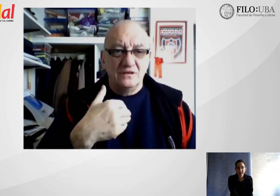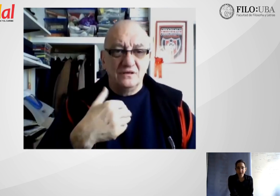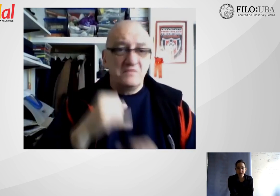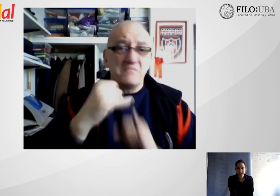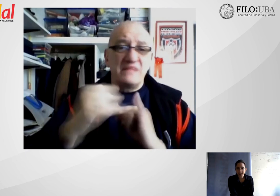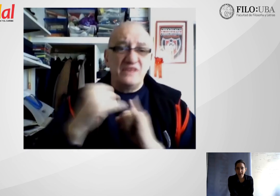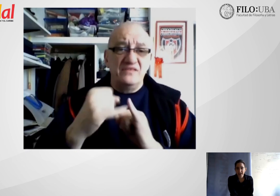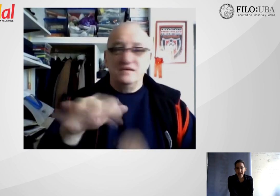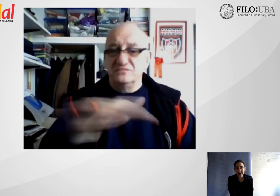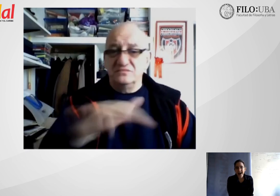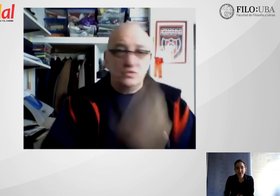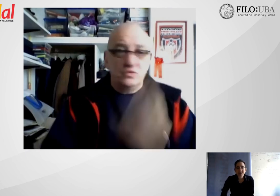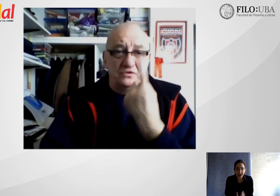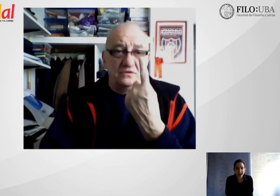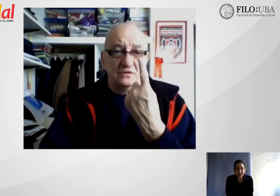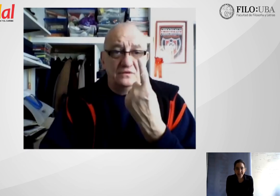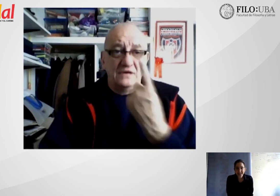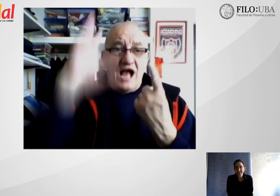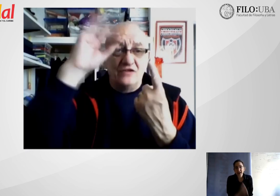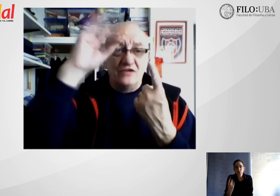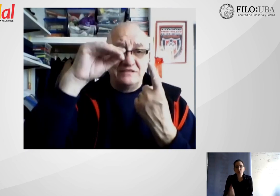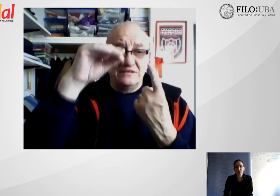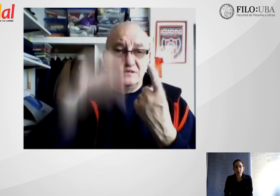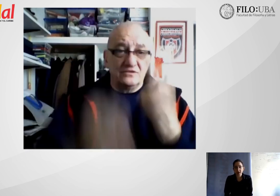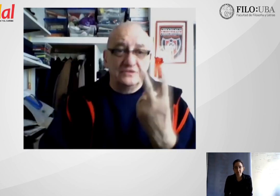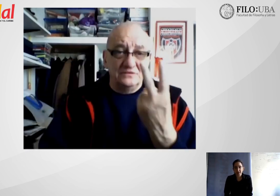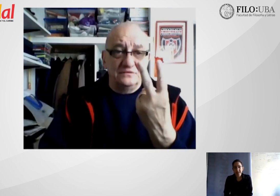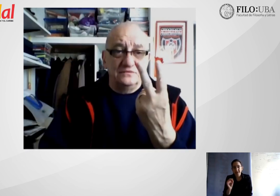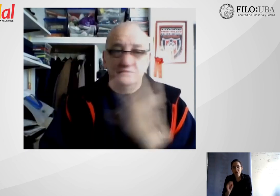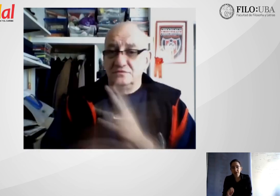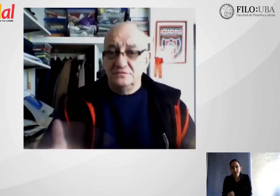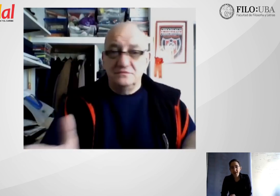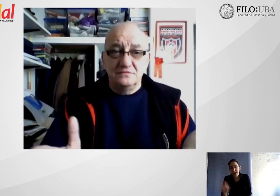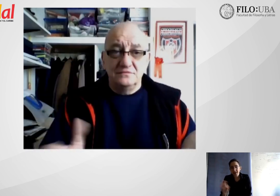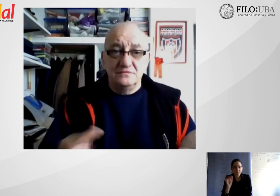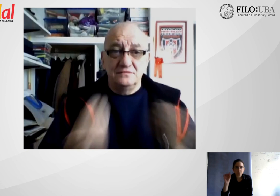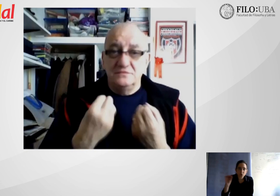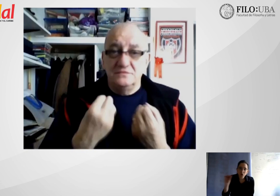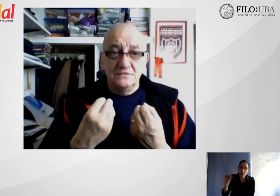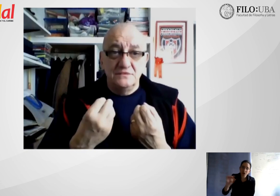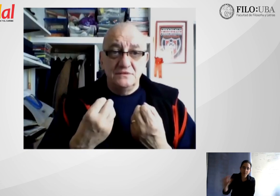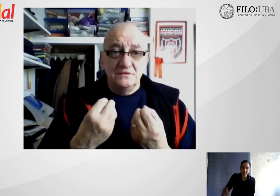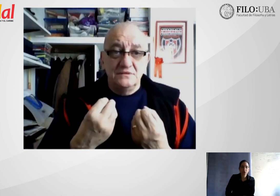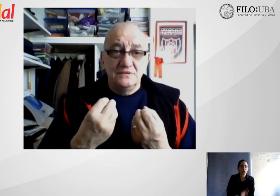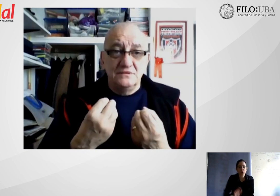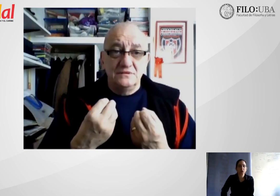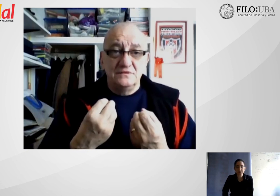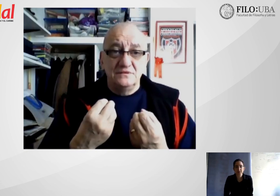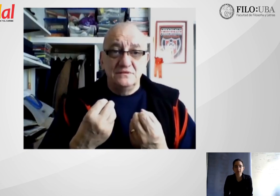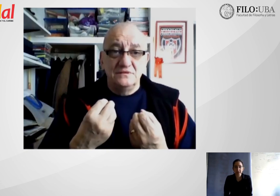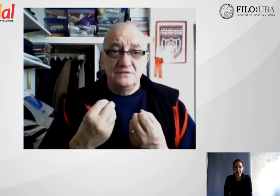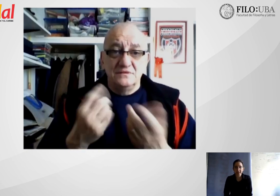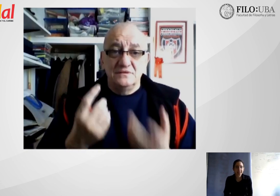pública, al mediodía hay subtitulado y a la noche hay dos espacios